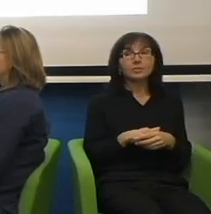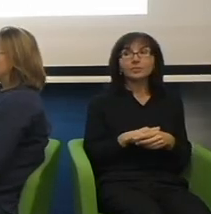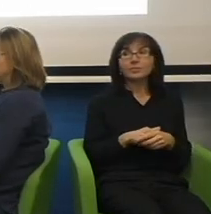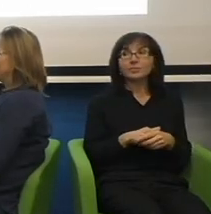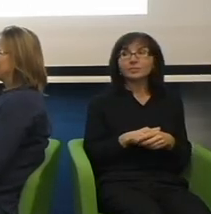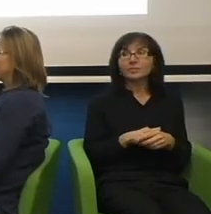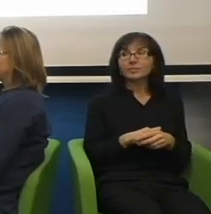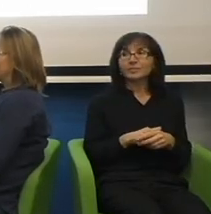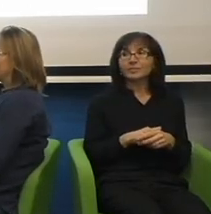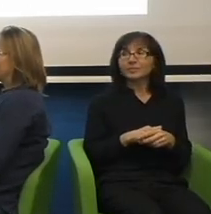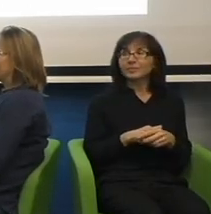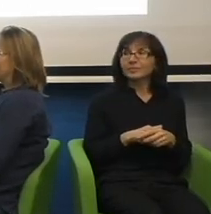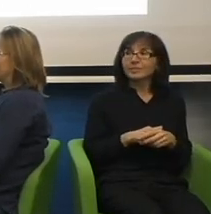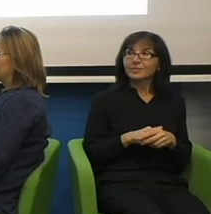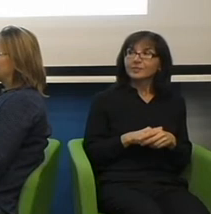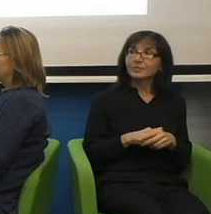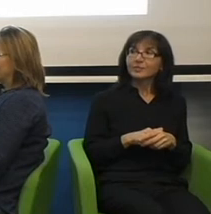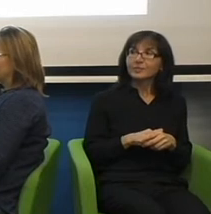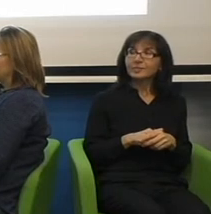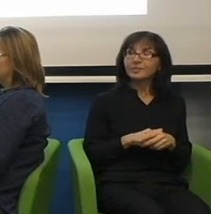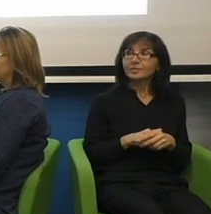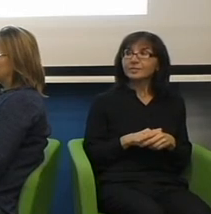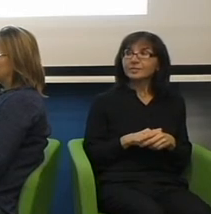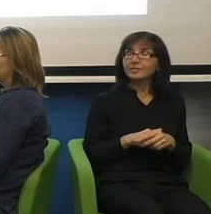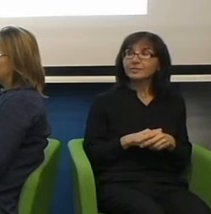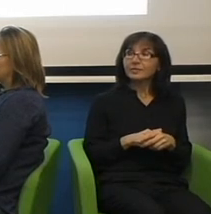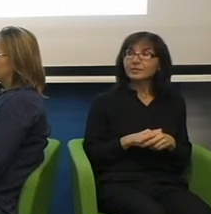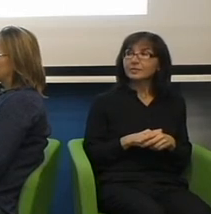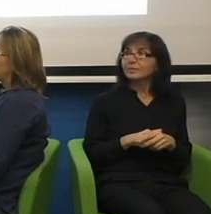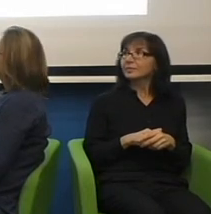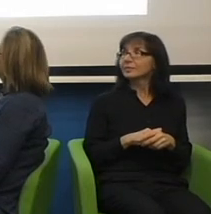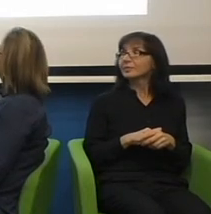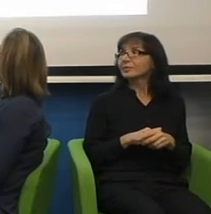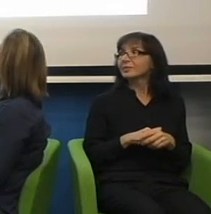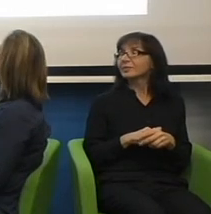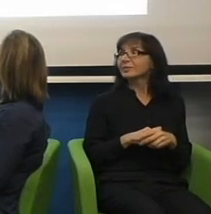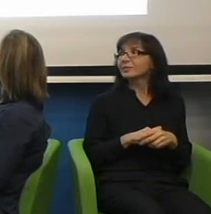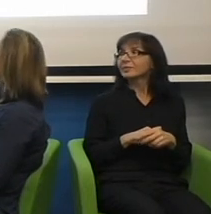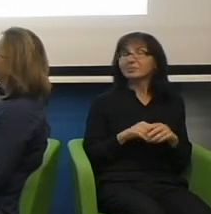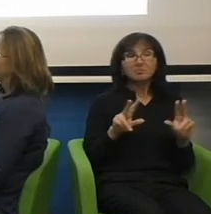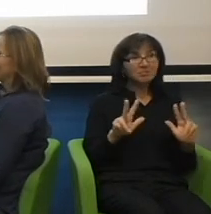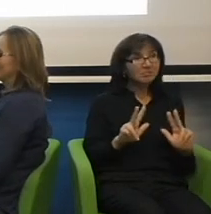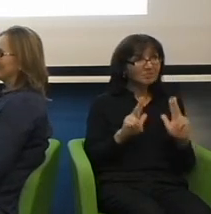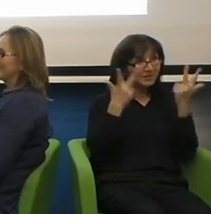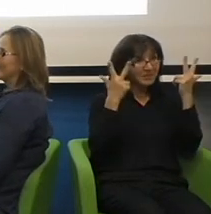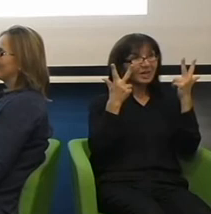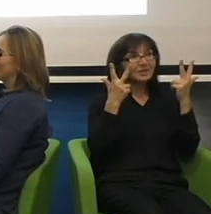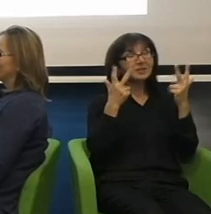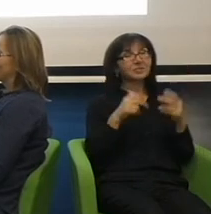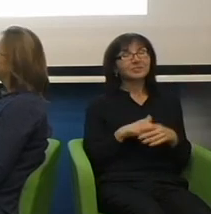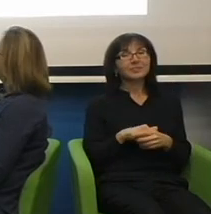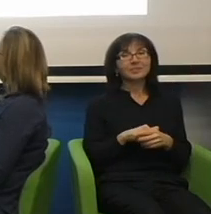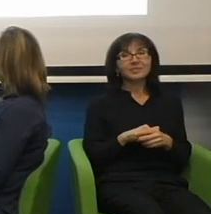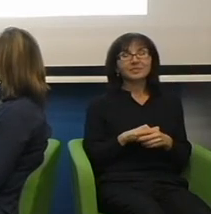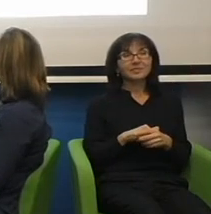Rozkręcanie się, czas nas goni trochę też. No strajku chyba nie trzeba. Strajku to jest jeszcze wszystko pięknie,